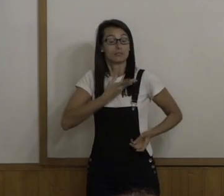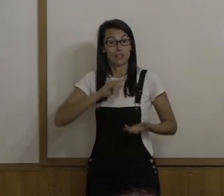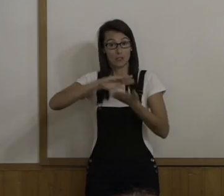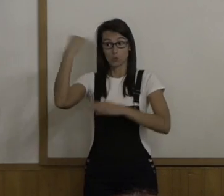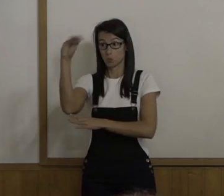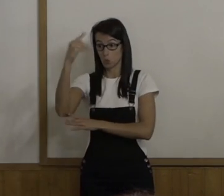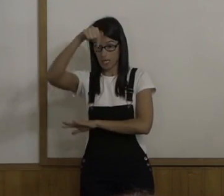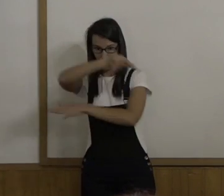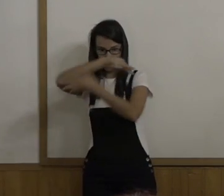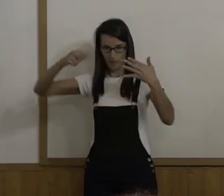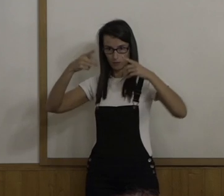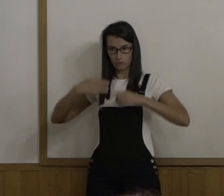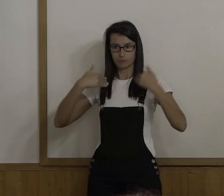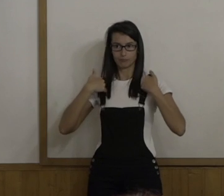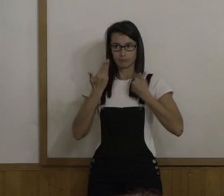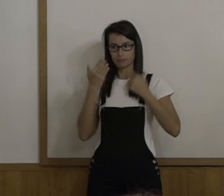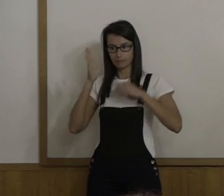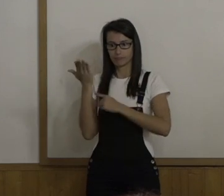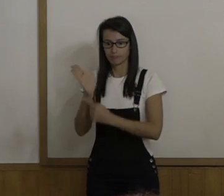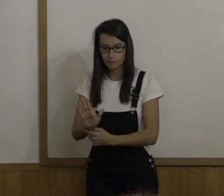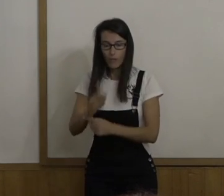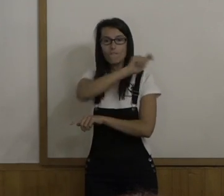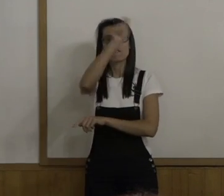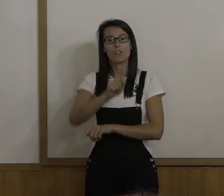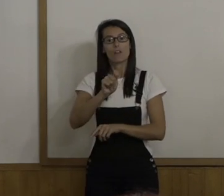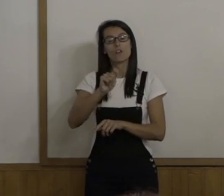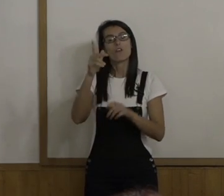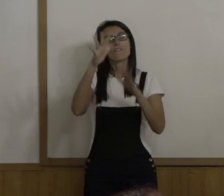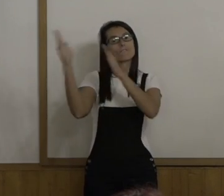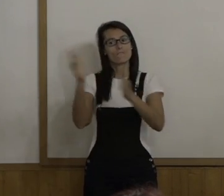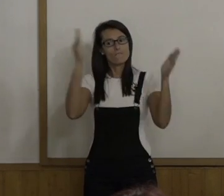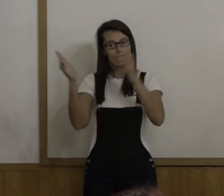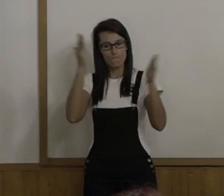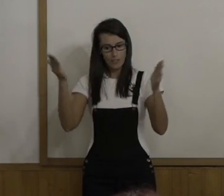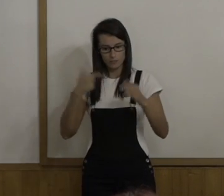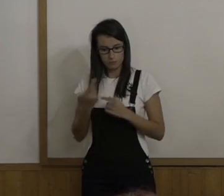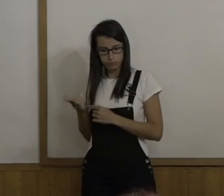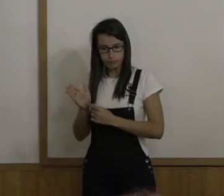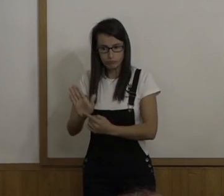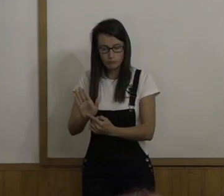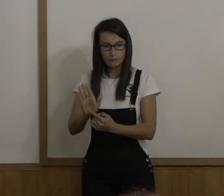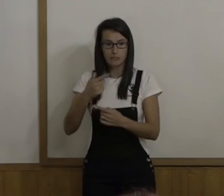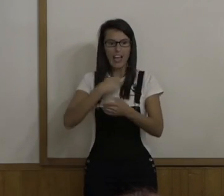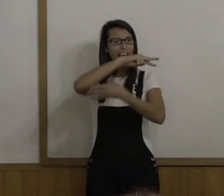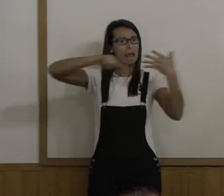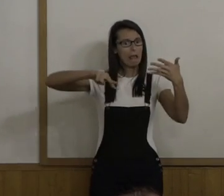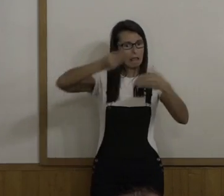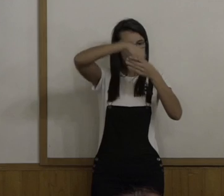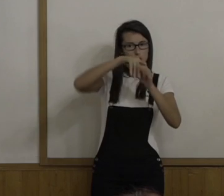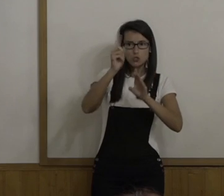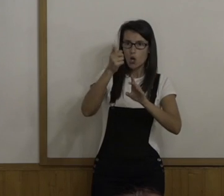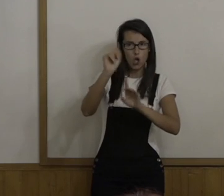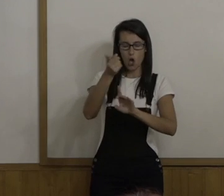es, pertenece a la Fundación FASE. Y tiene así como, no solo está en Galicia, también está en